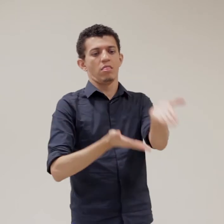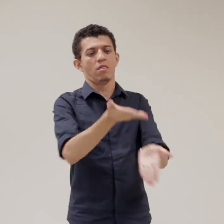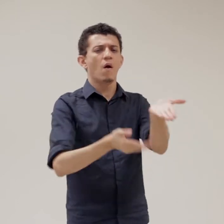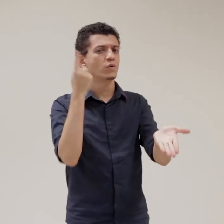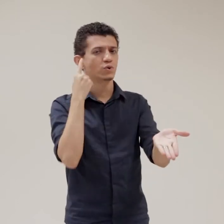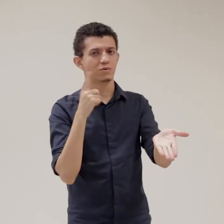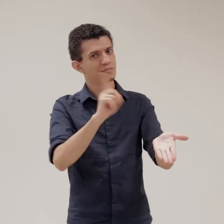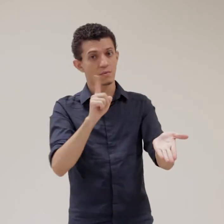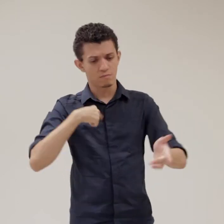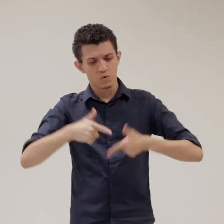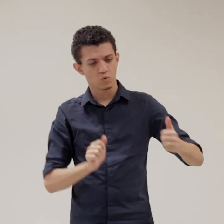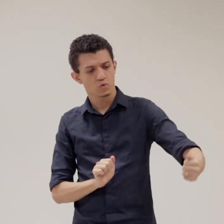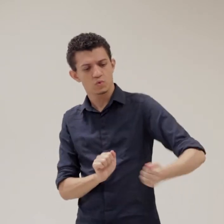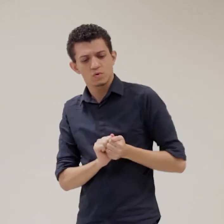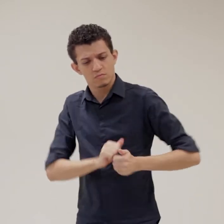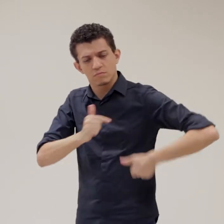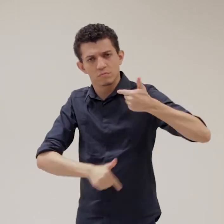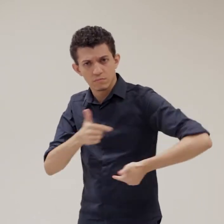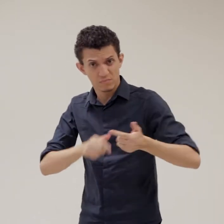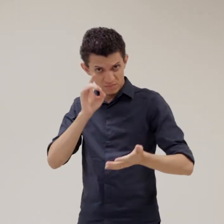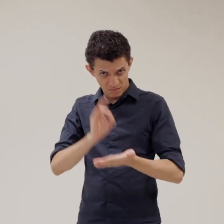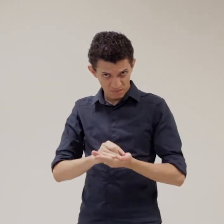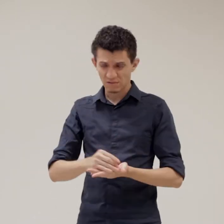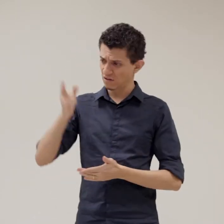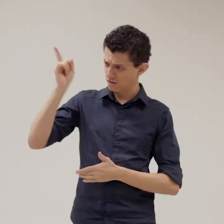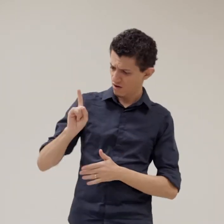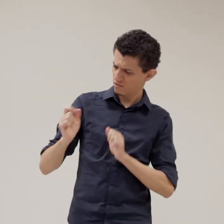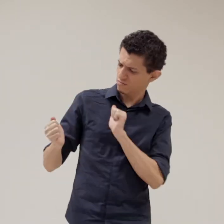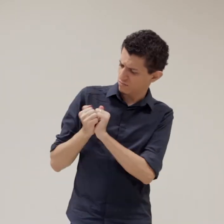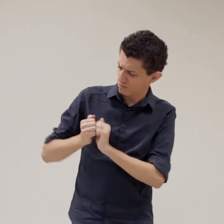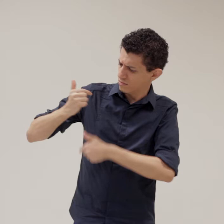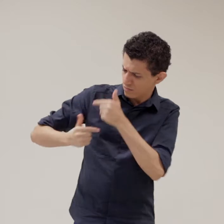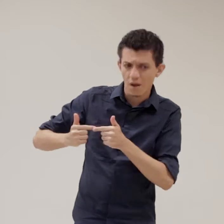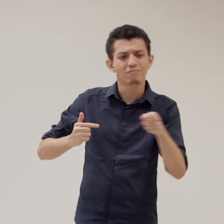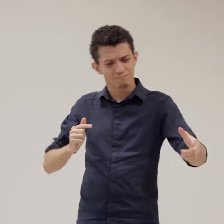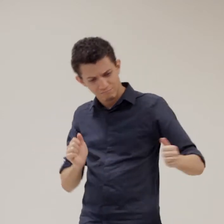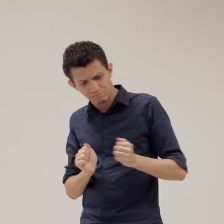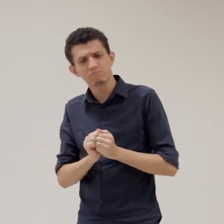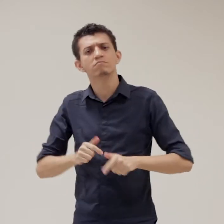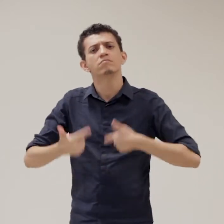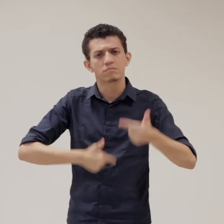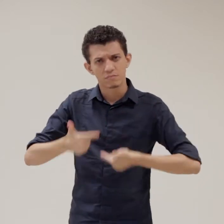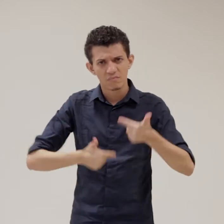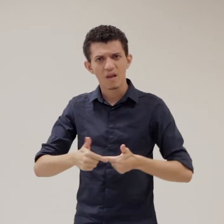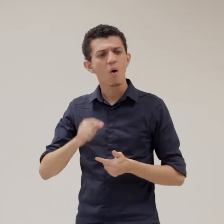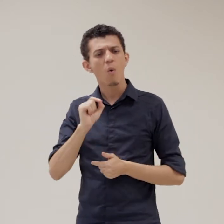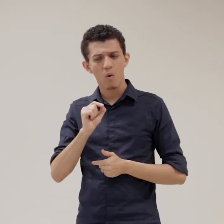são participantes do reino de Deus tanto quanto eu, e a gente não pode negar o acesso ao evangelho que salva uma pessoa por falta